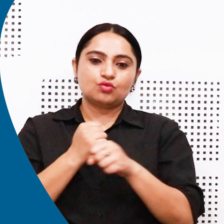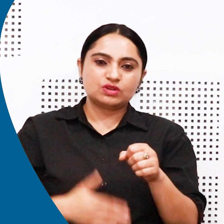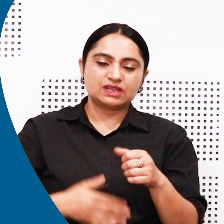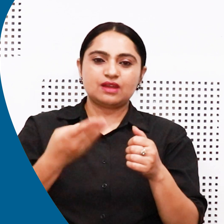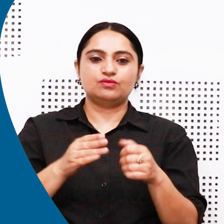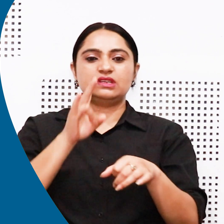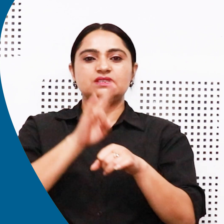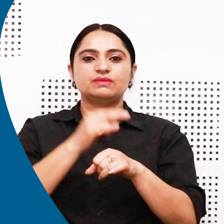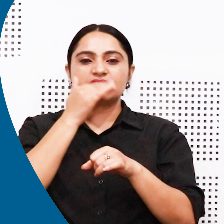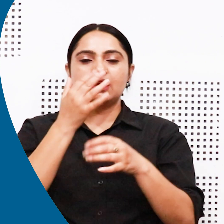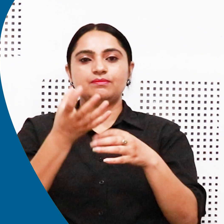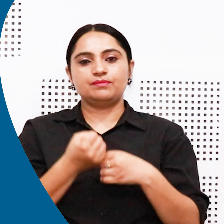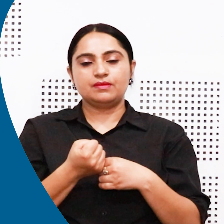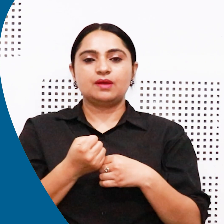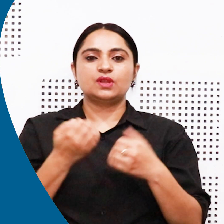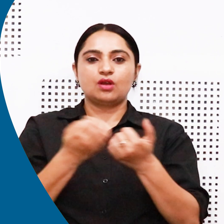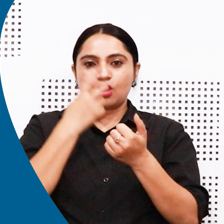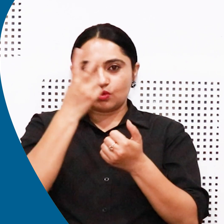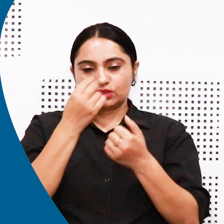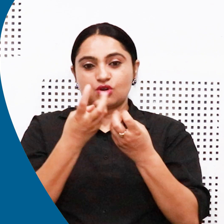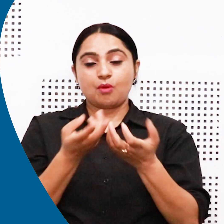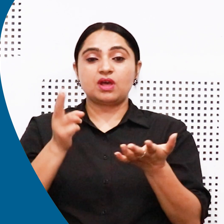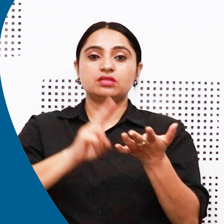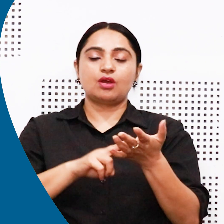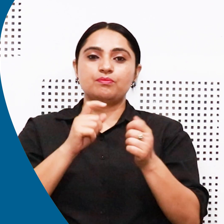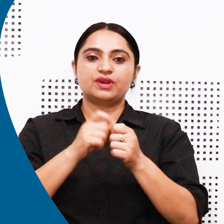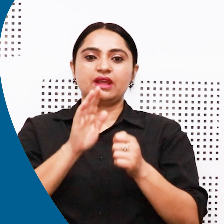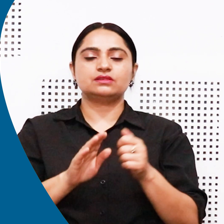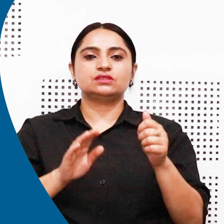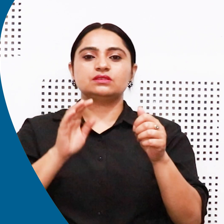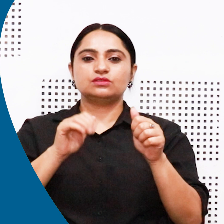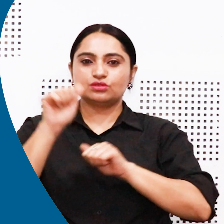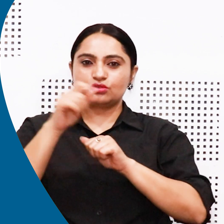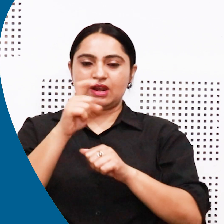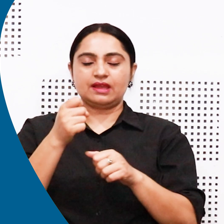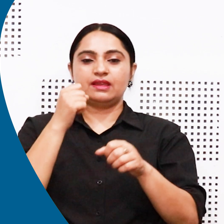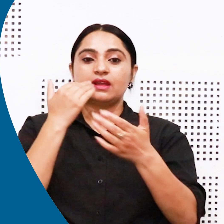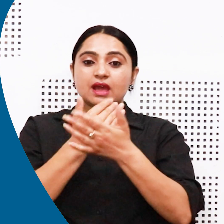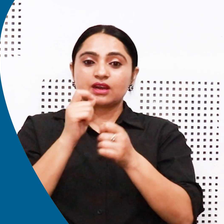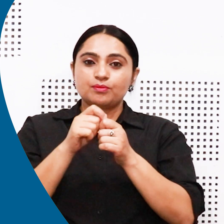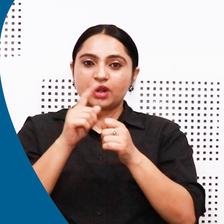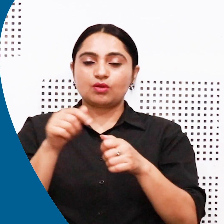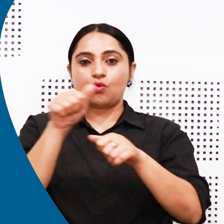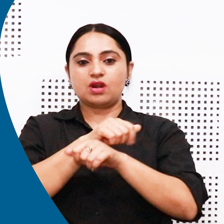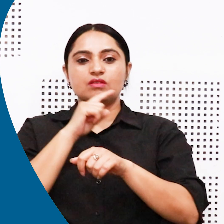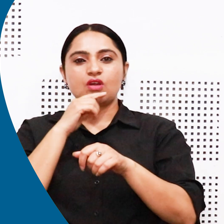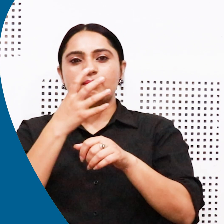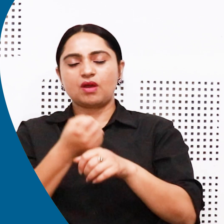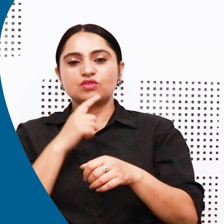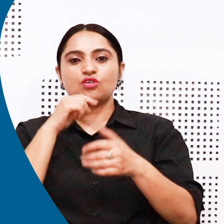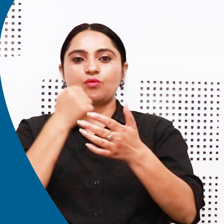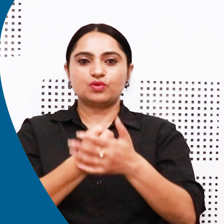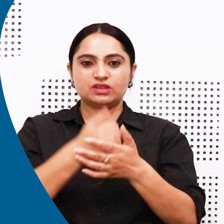लिन चाहनेको संख्या बढ्दै गएको छ। तर जसको लागि कार्यक्रम बनाइएको हो उनीहरूले नै नपाउने वा नपुग्ने